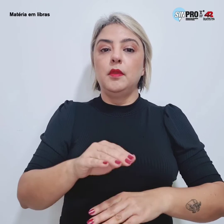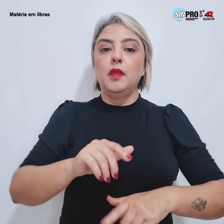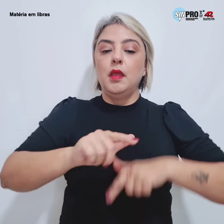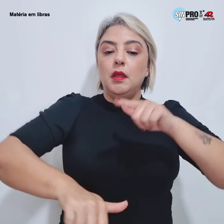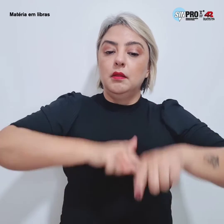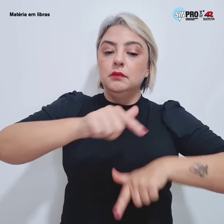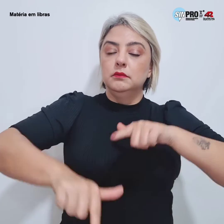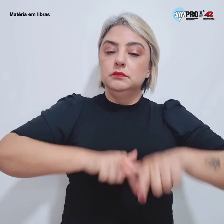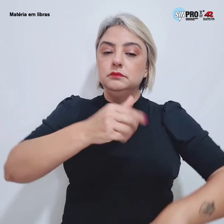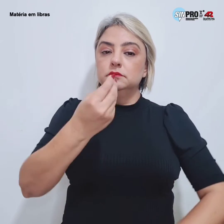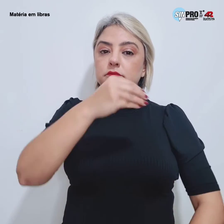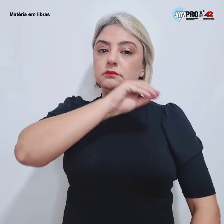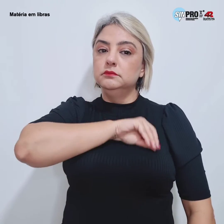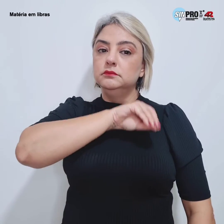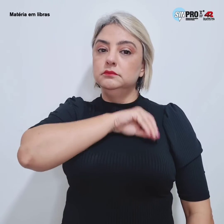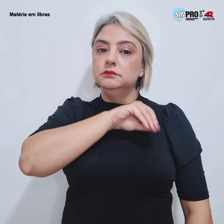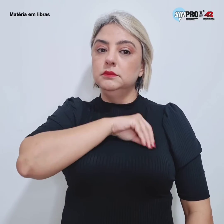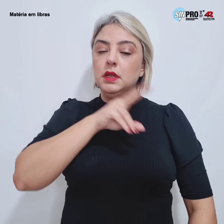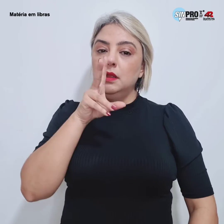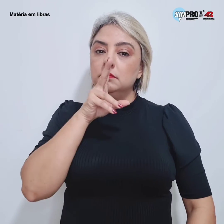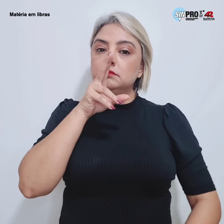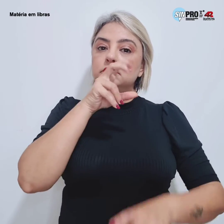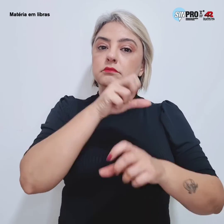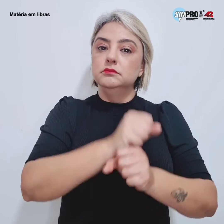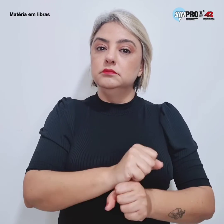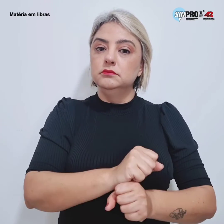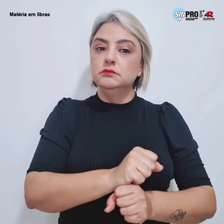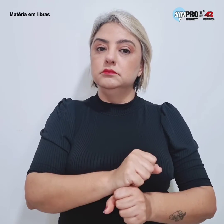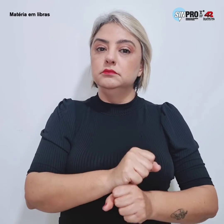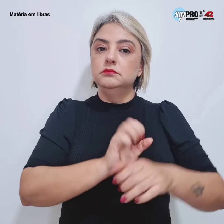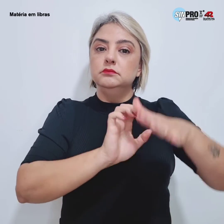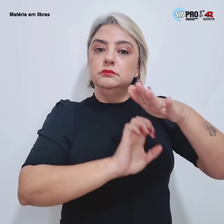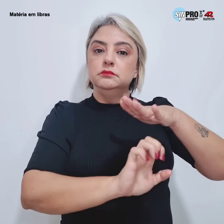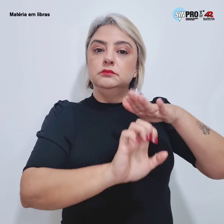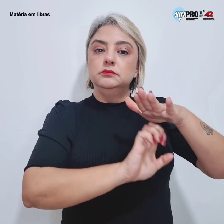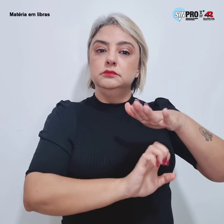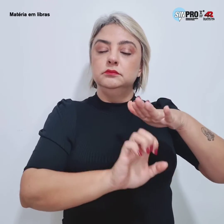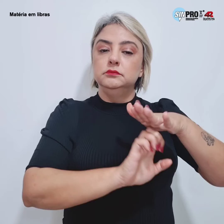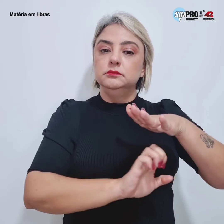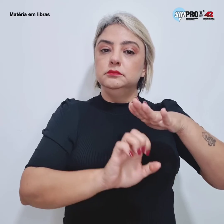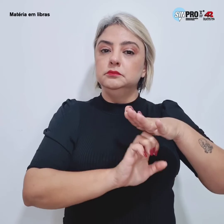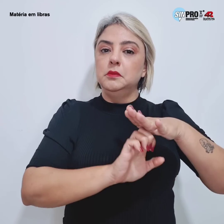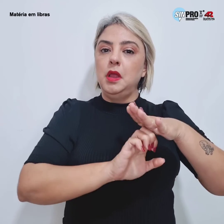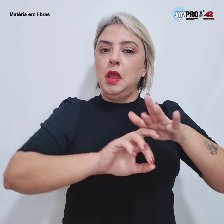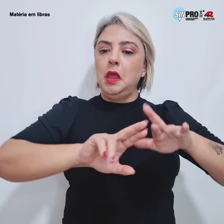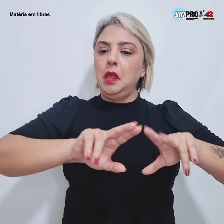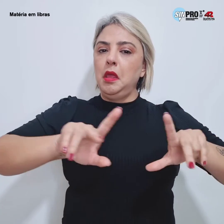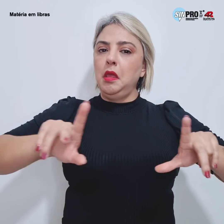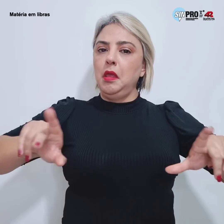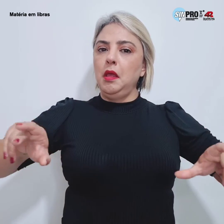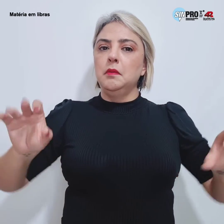e renda, e de fortalecimento das empresas de todos os tamanhos para erradicar a